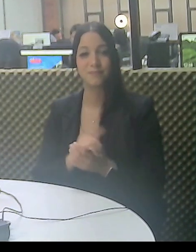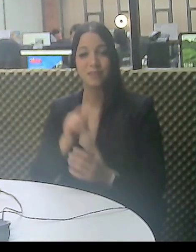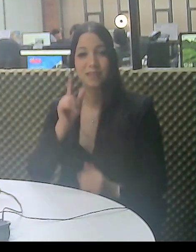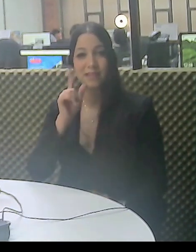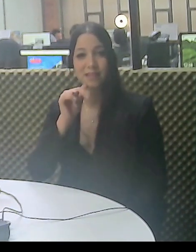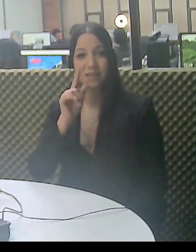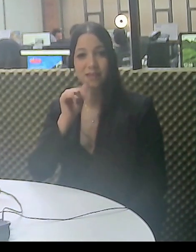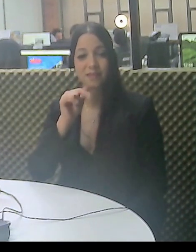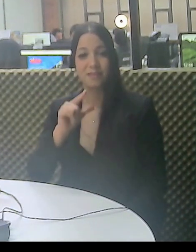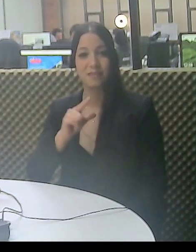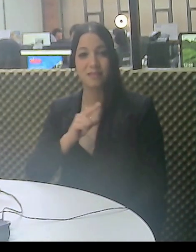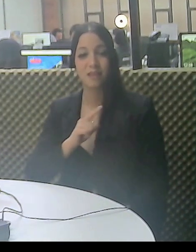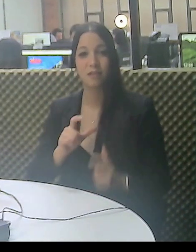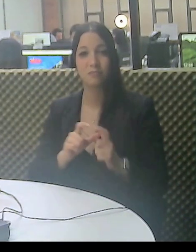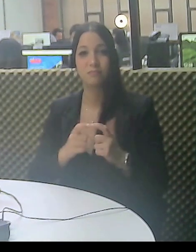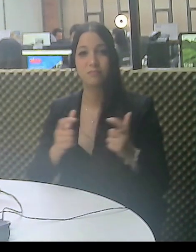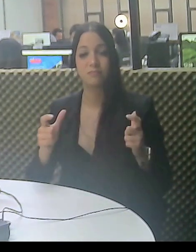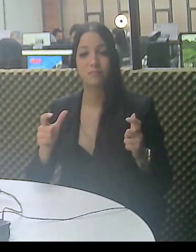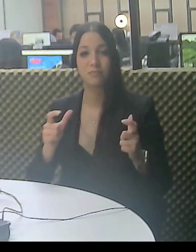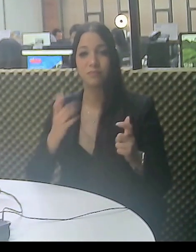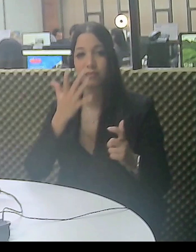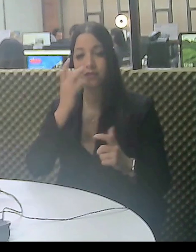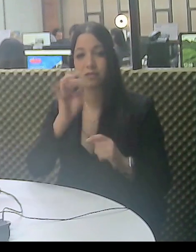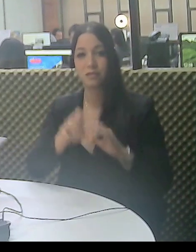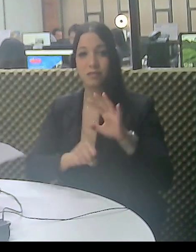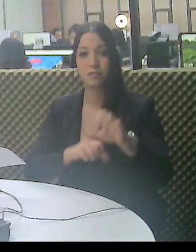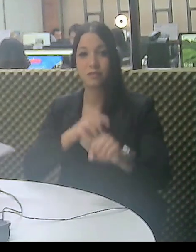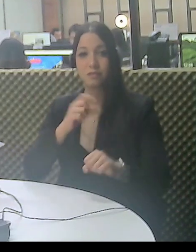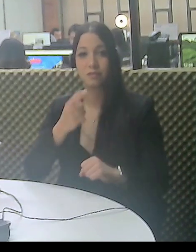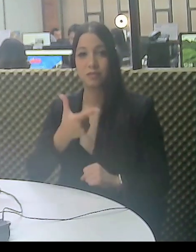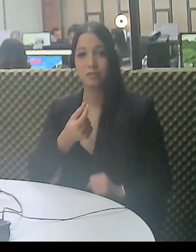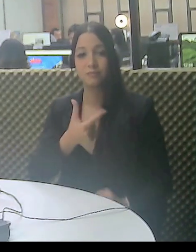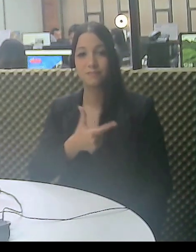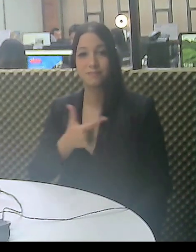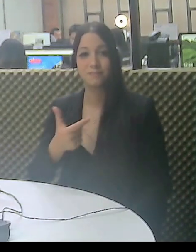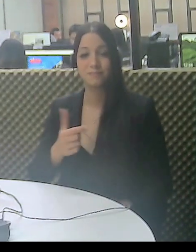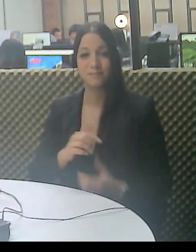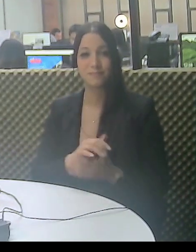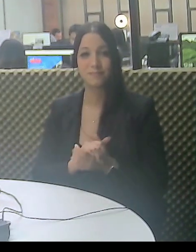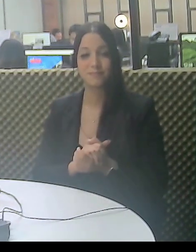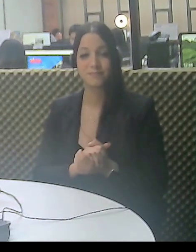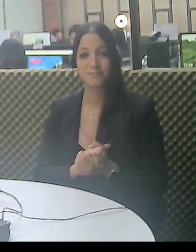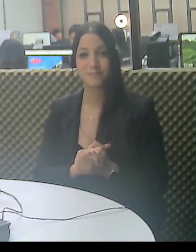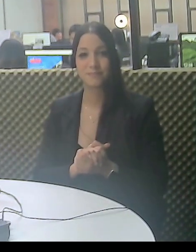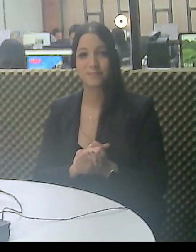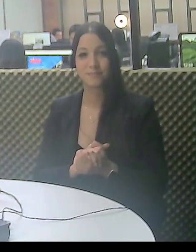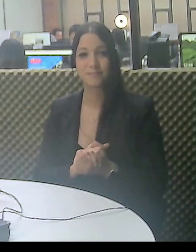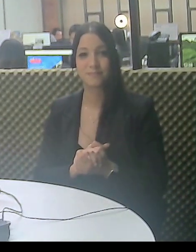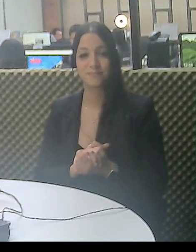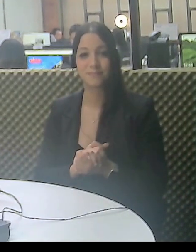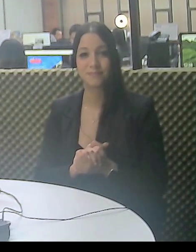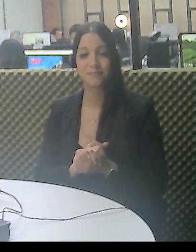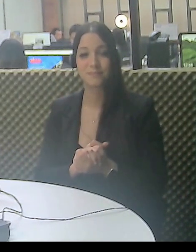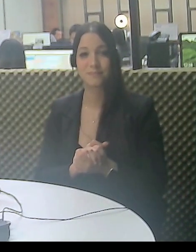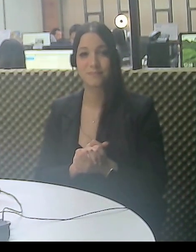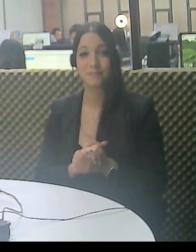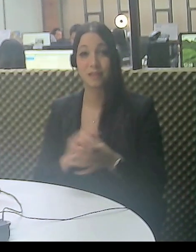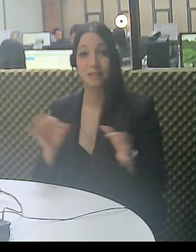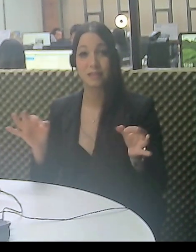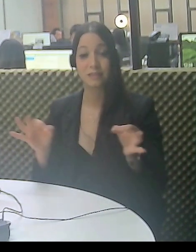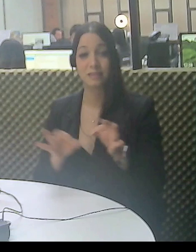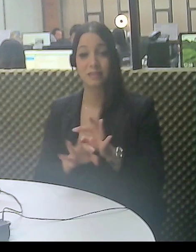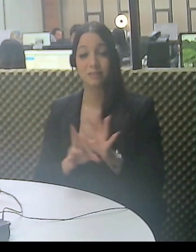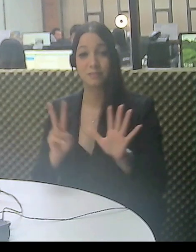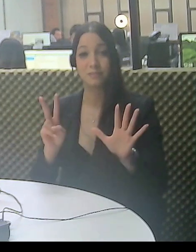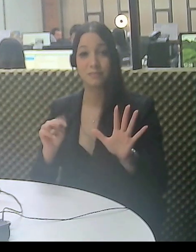DEMAI registra aumento na coleta seletiva feita em 2022. E ainda termina neste